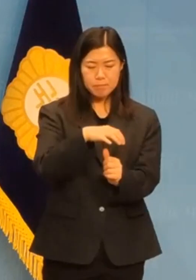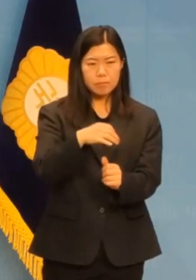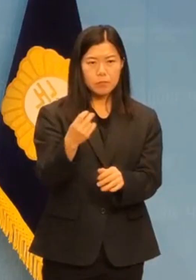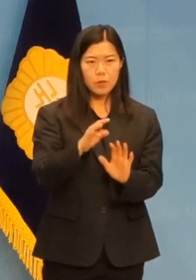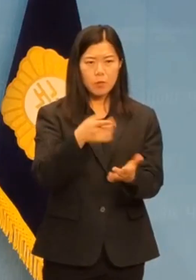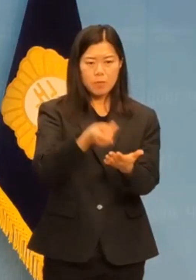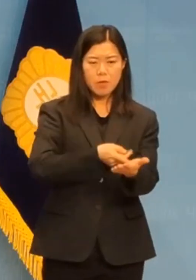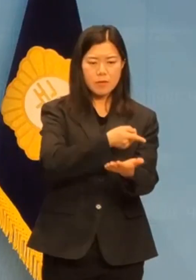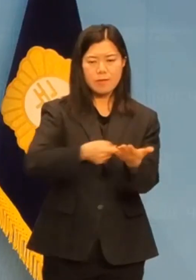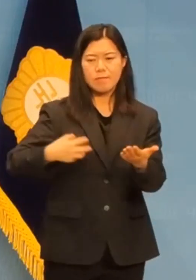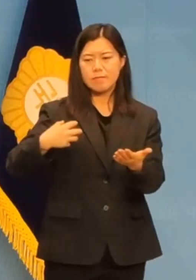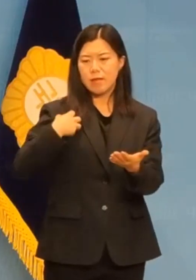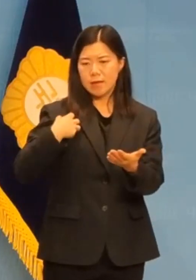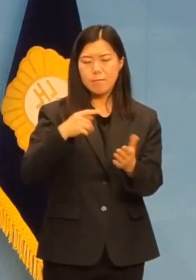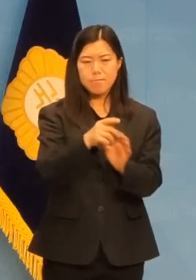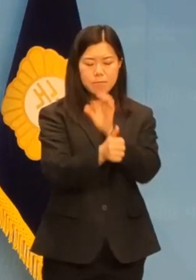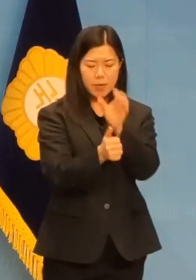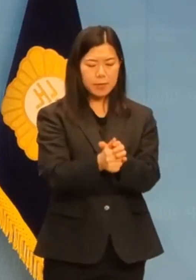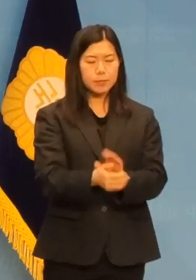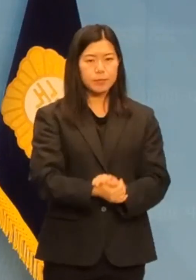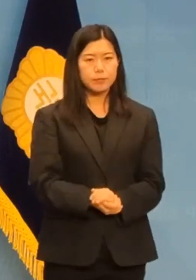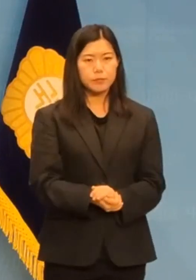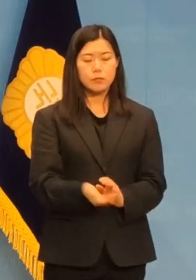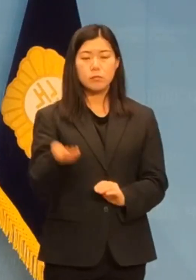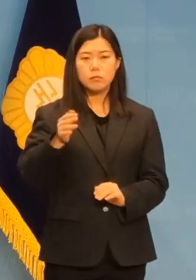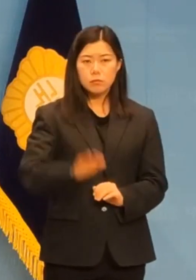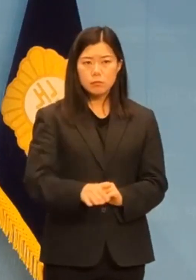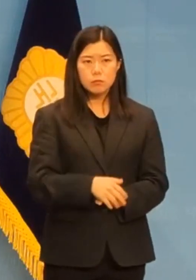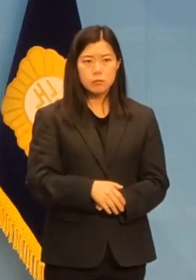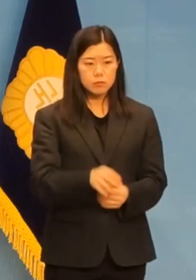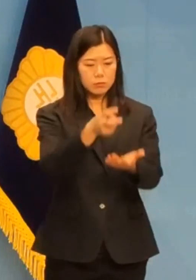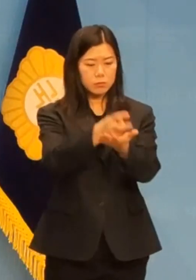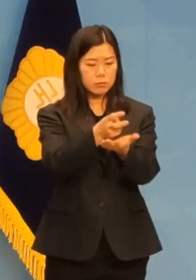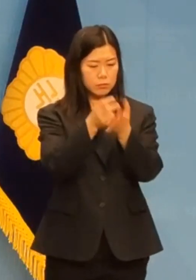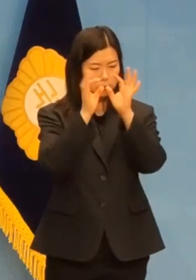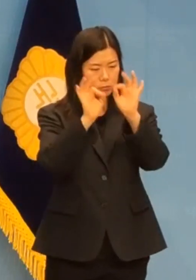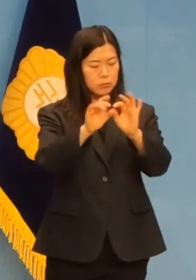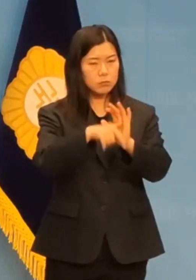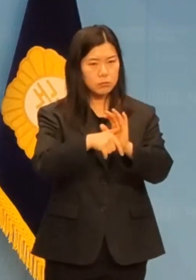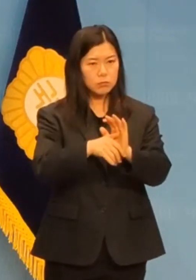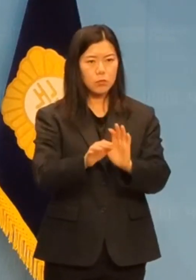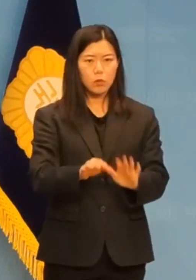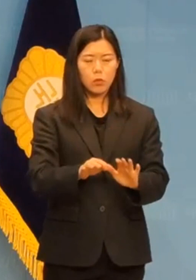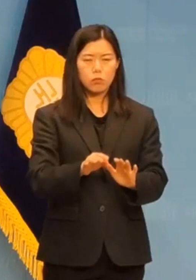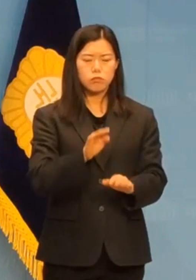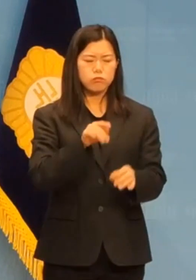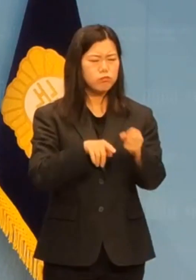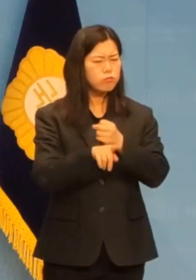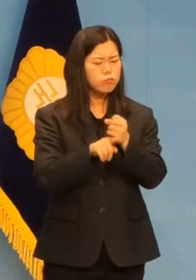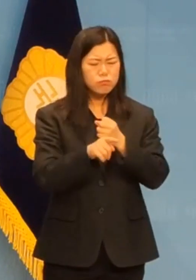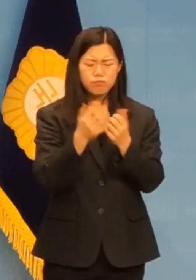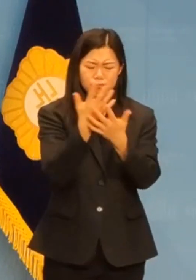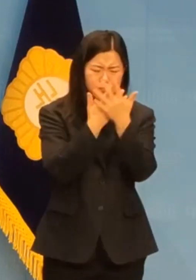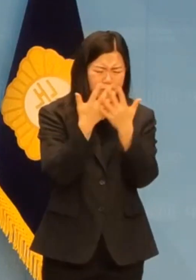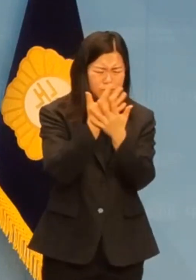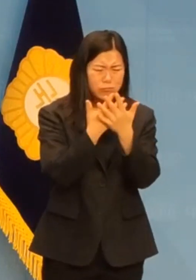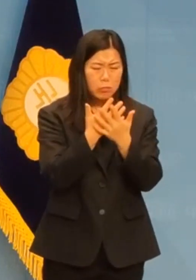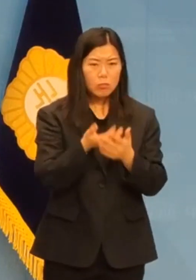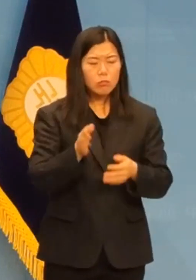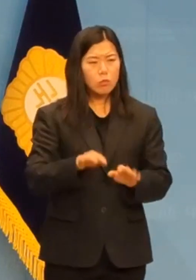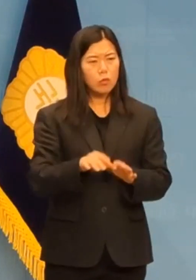손해배상 책임을 부과하겠다고 합니다. 그러나 법적으로도 개념이 불명확한데